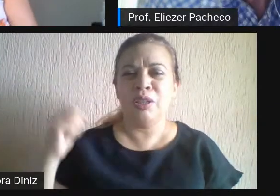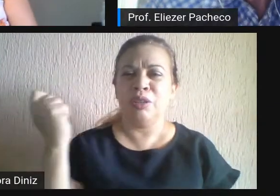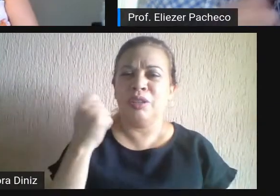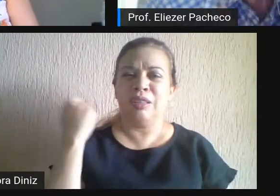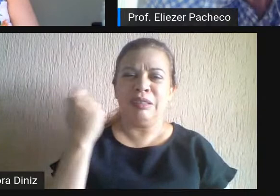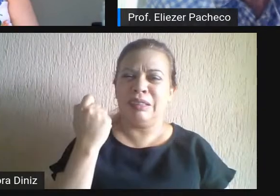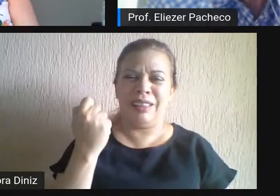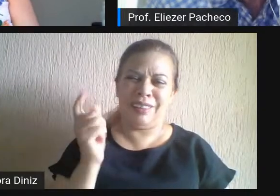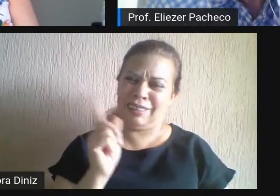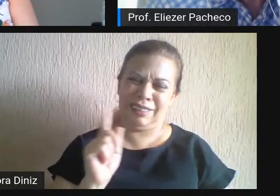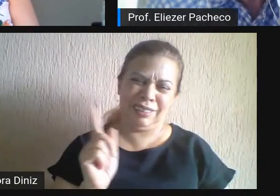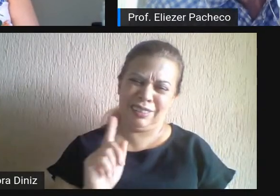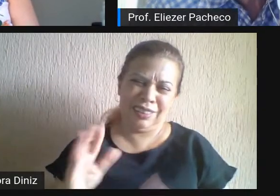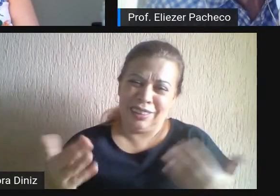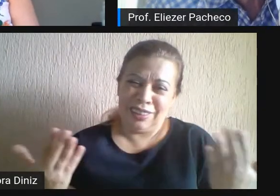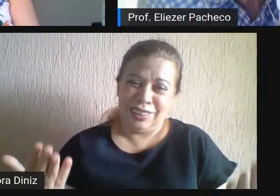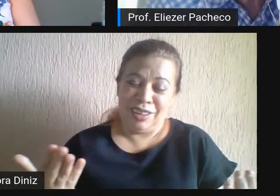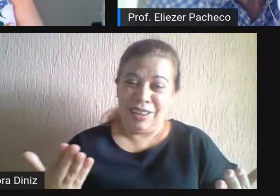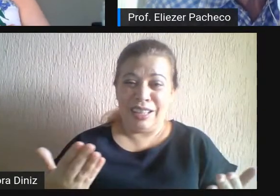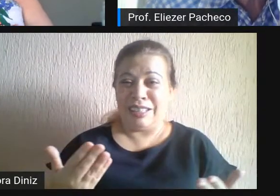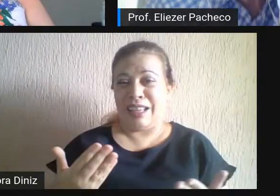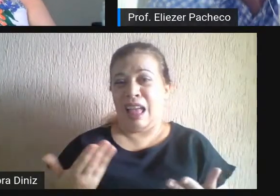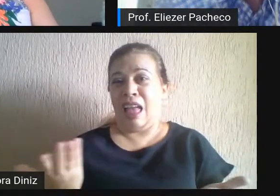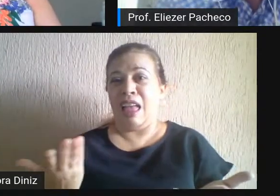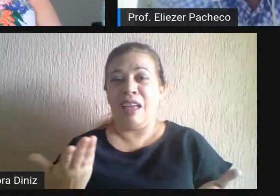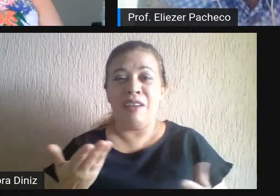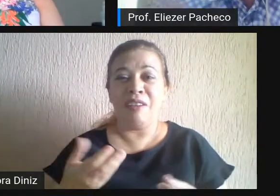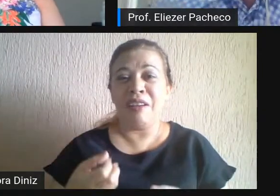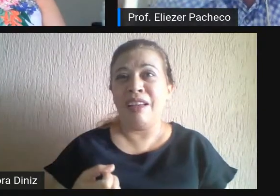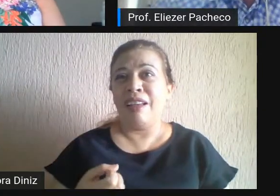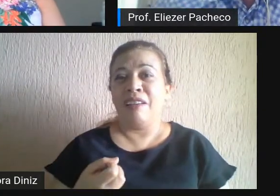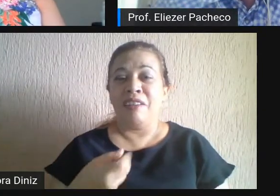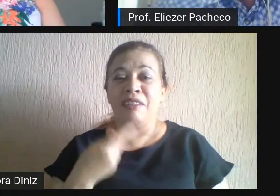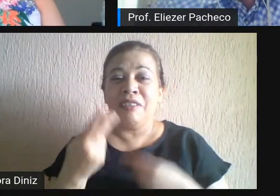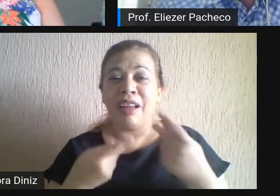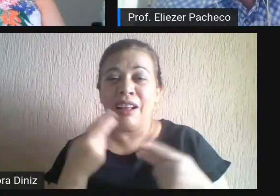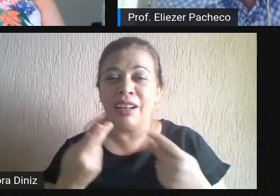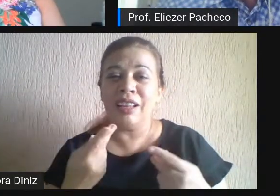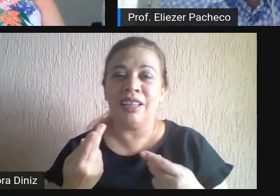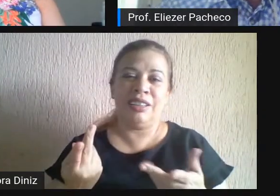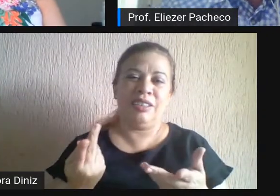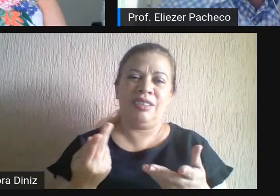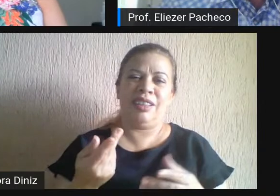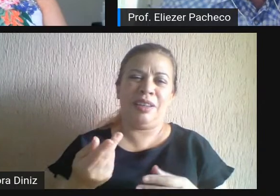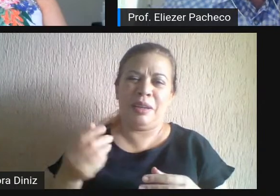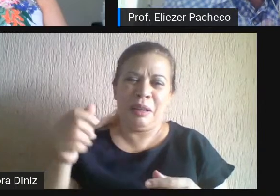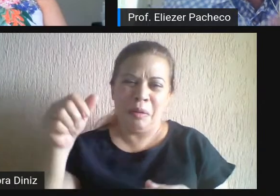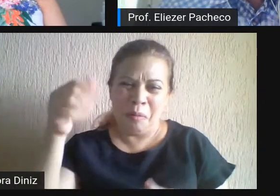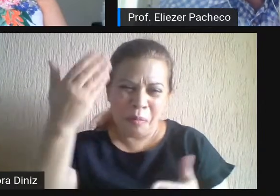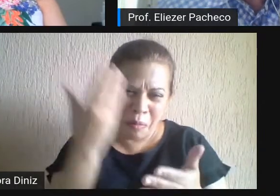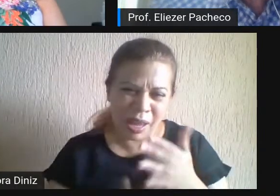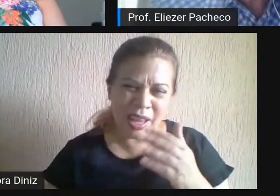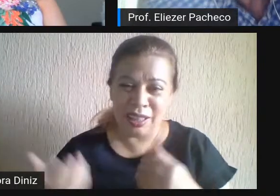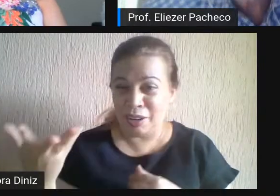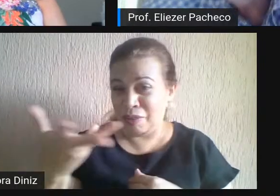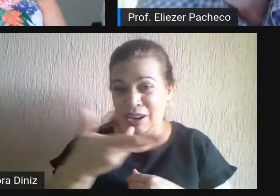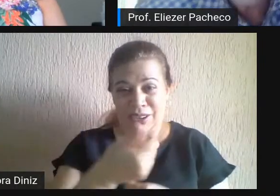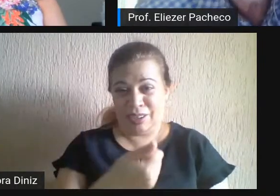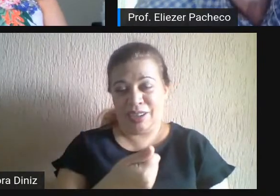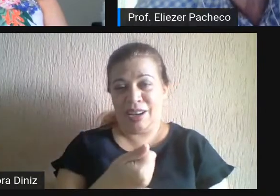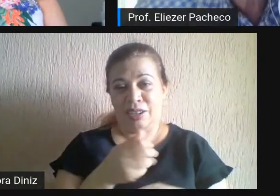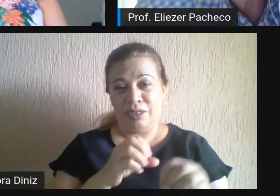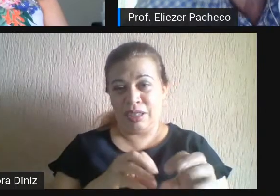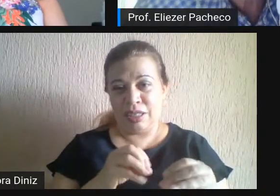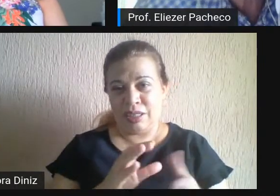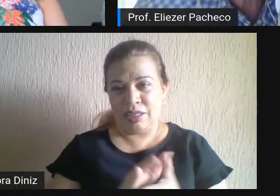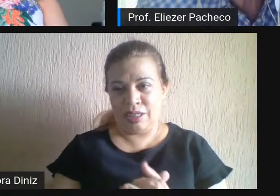isso aí é conversa, né? É conversa. Porque, claro, que para o professor é mais fácil pegar o sobrevivente do